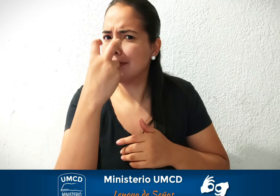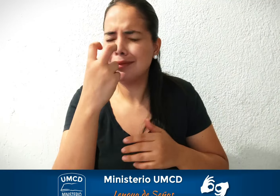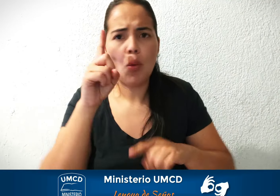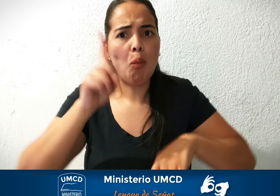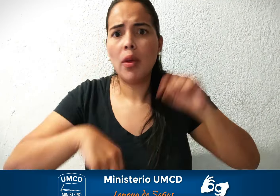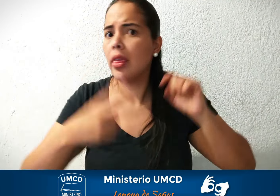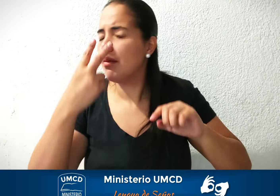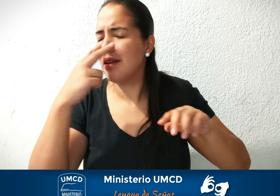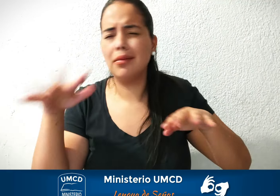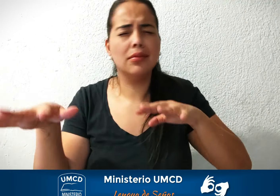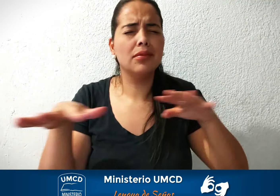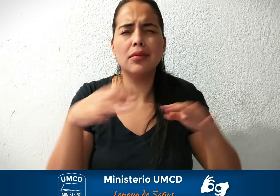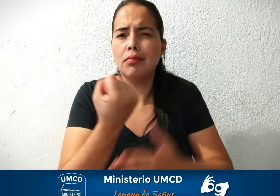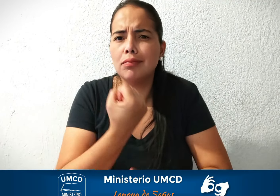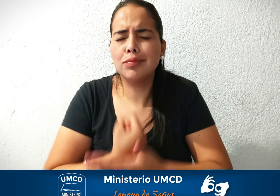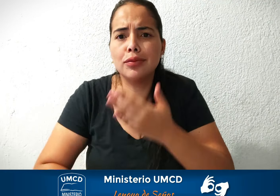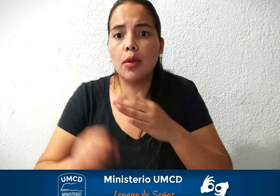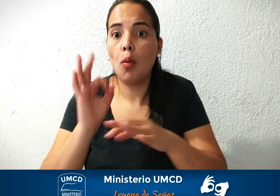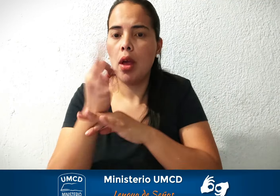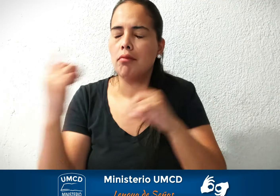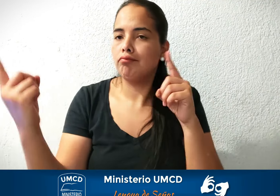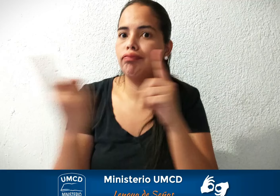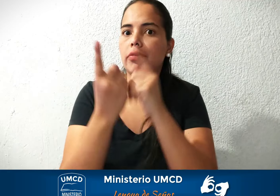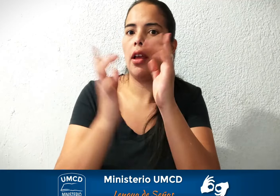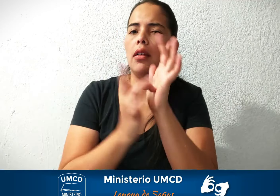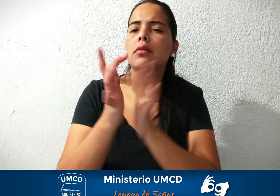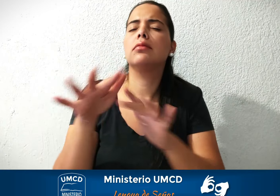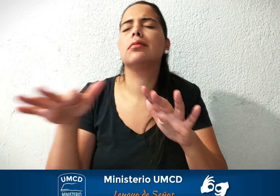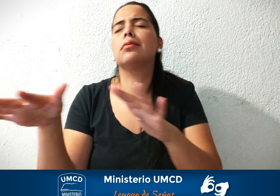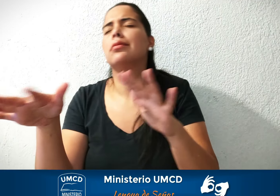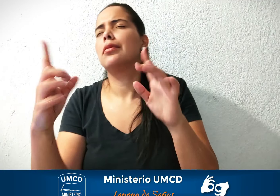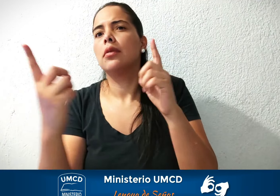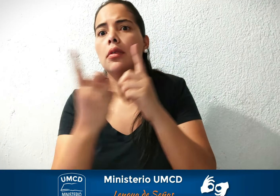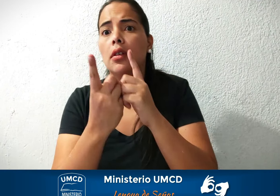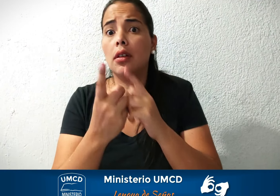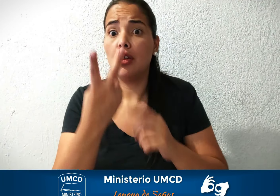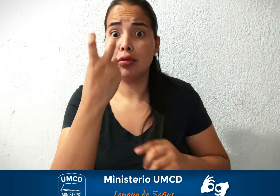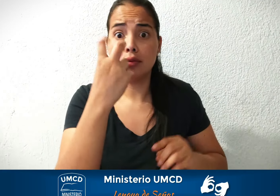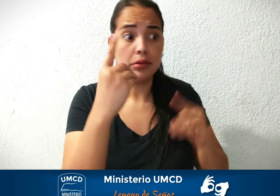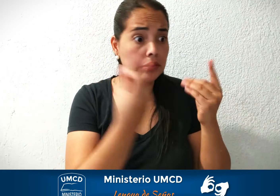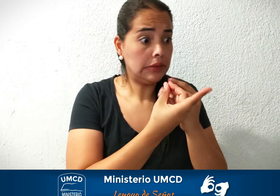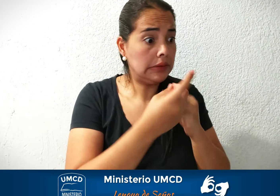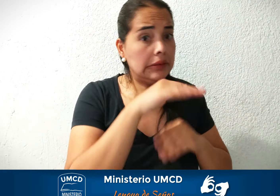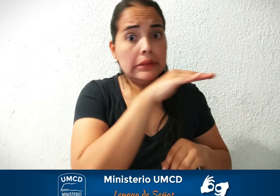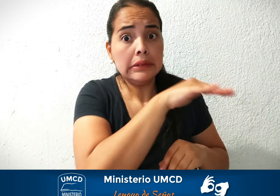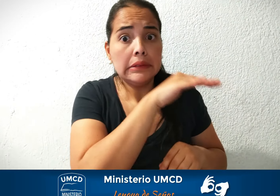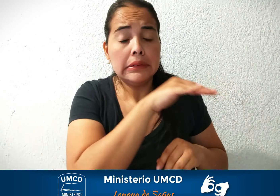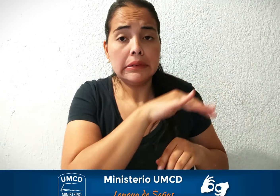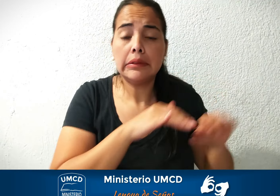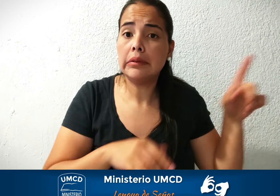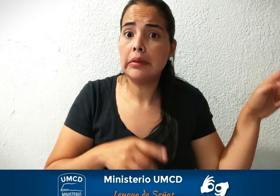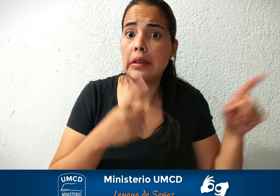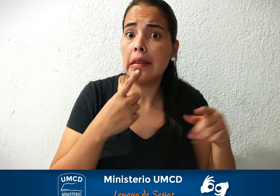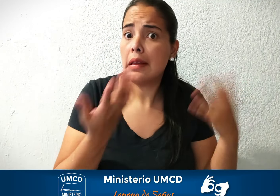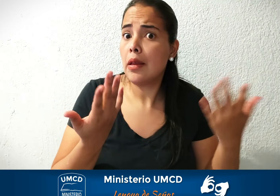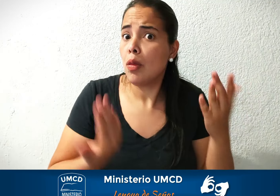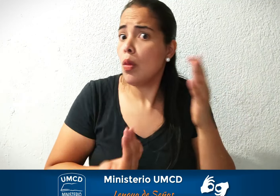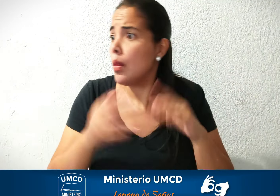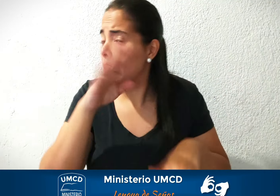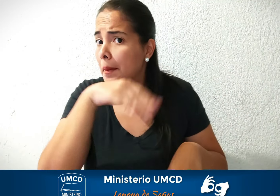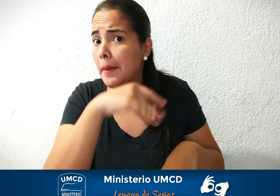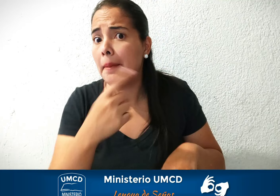nacimiento, que era ciego en el momento en el que se encontró con Jesús. Y los apóstoles en ese momento aprovecharon